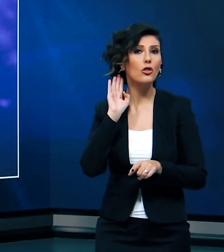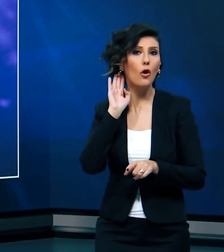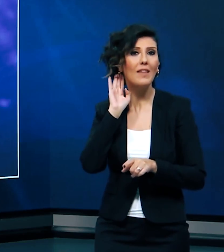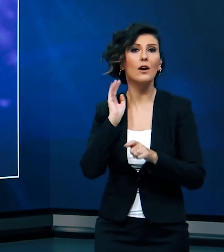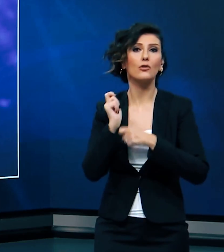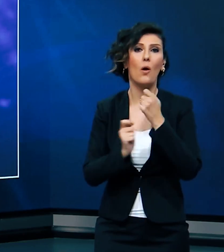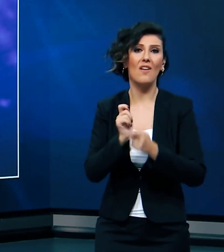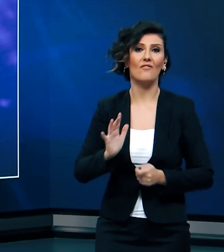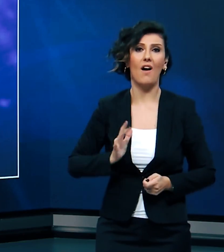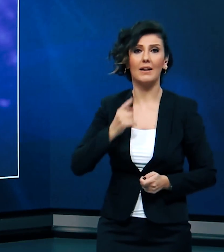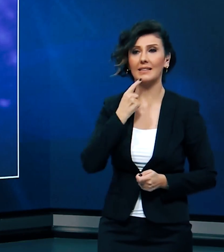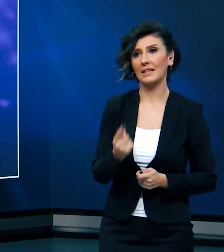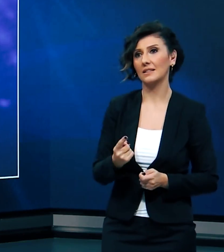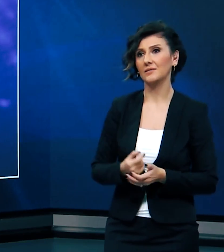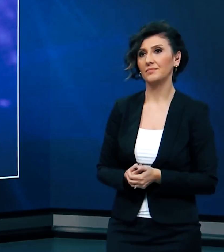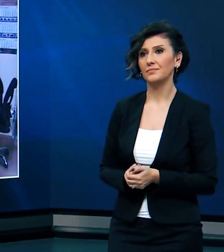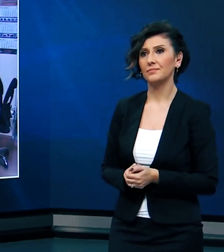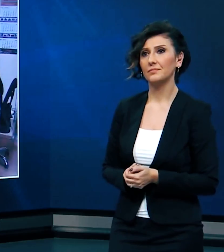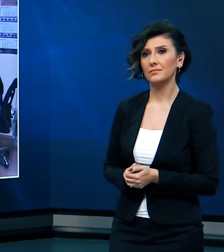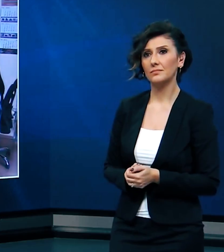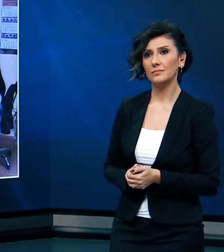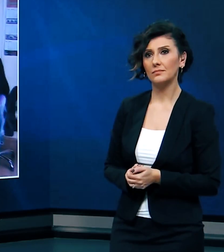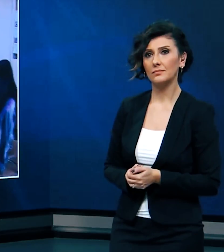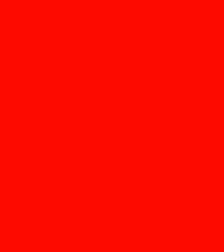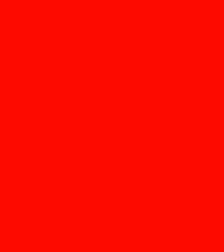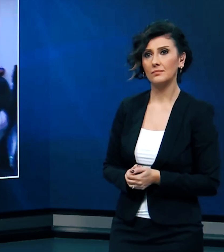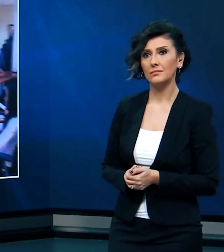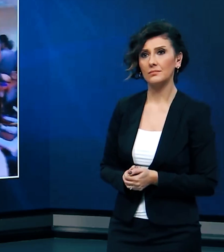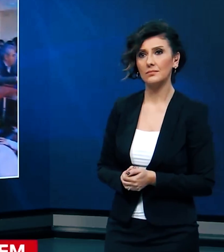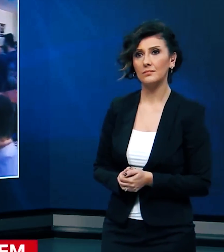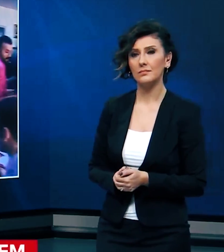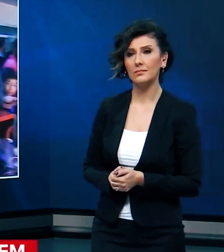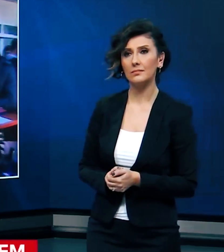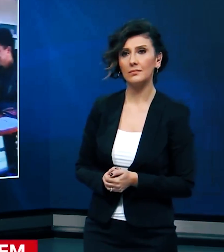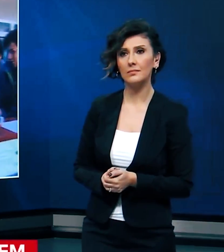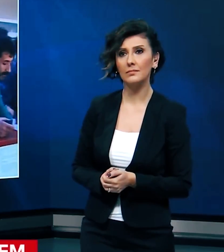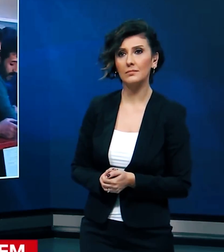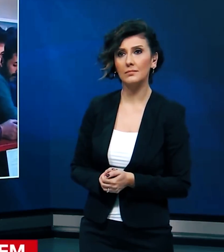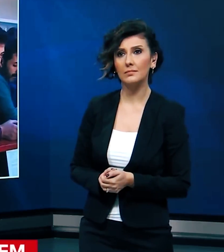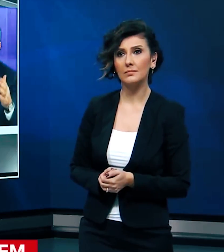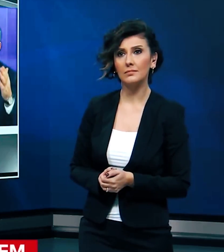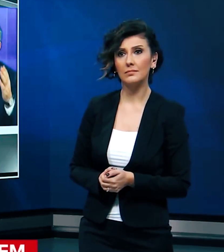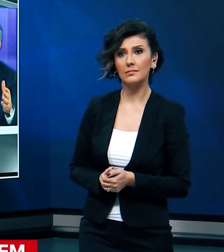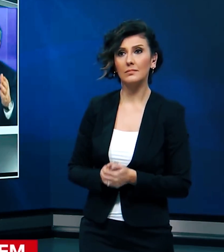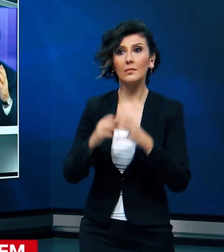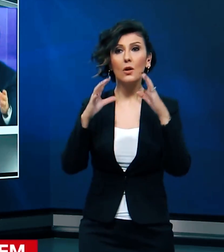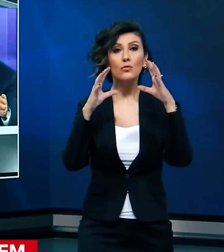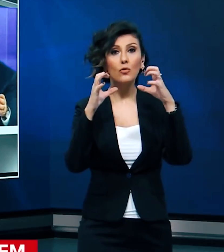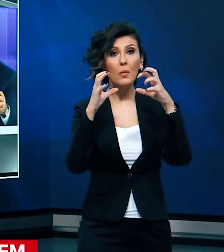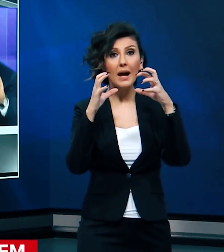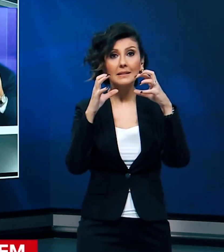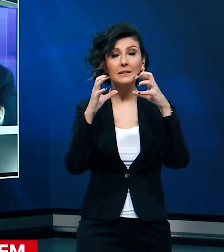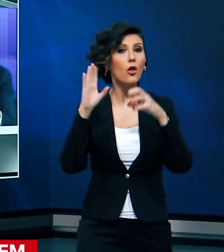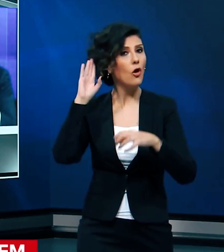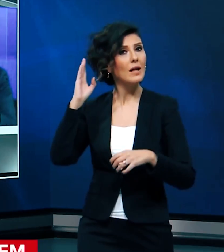görev yapacak dedi. Benden yukarısı. Cumartesi notere gidebilecek,